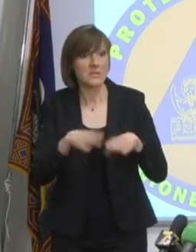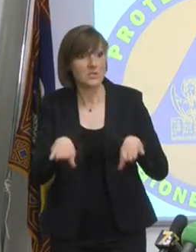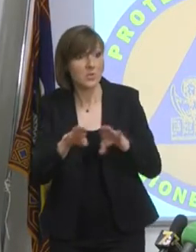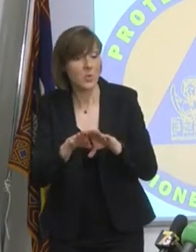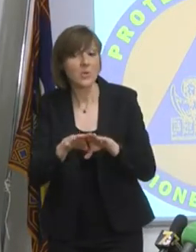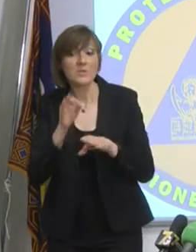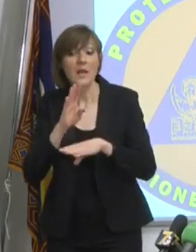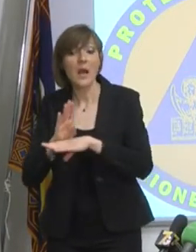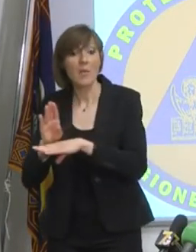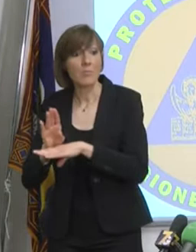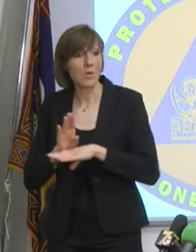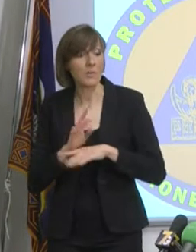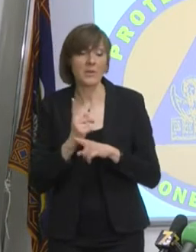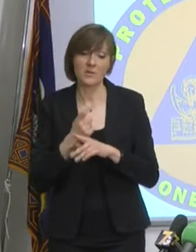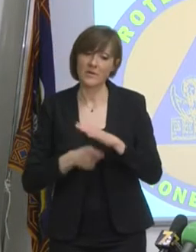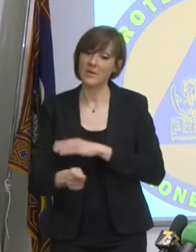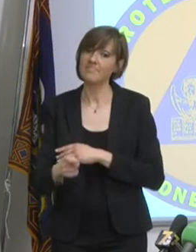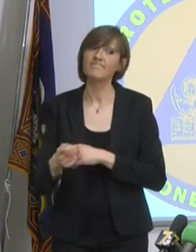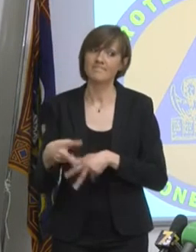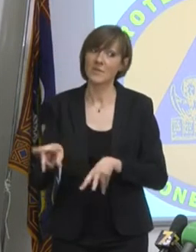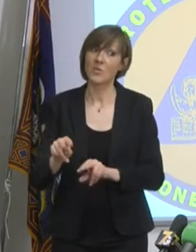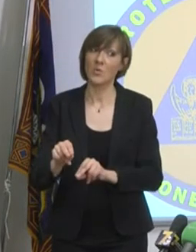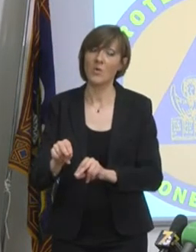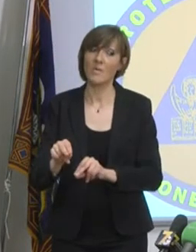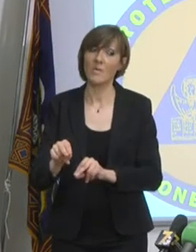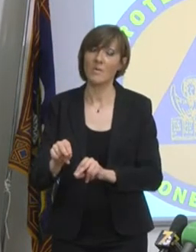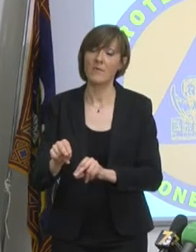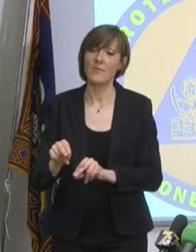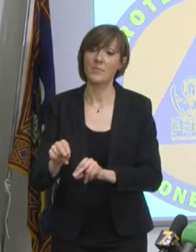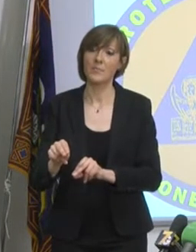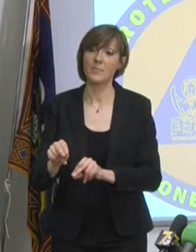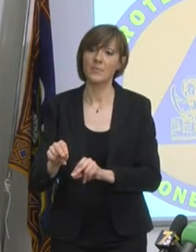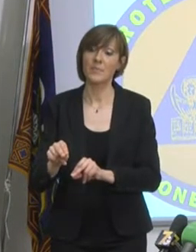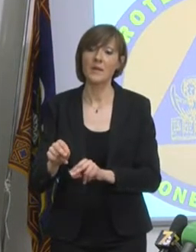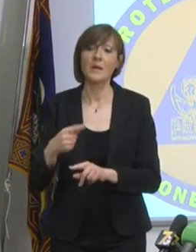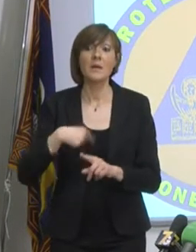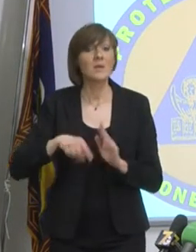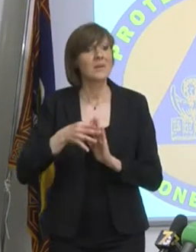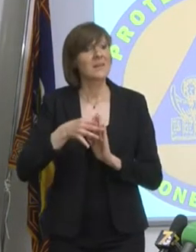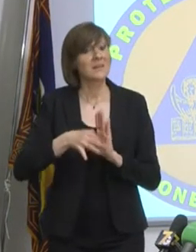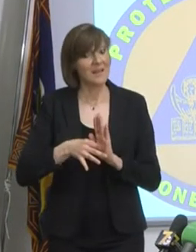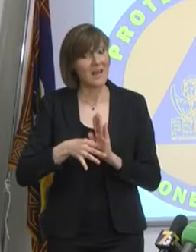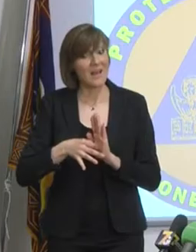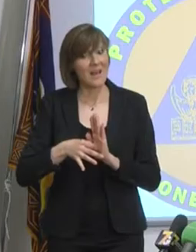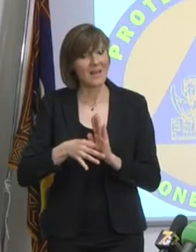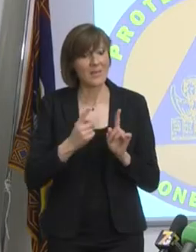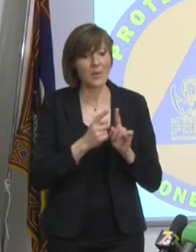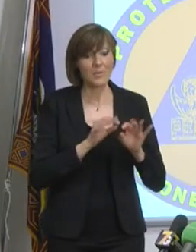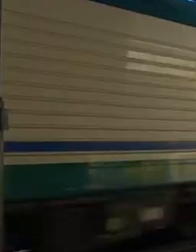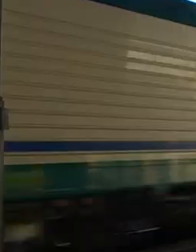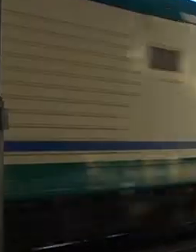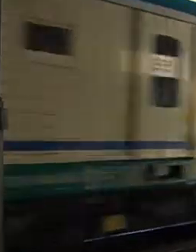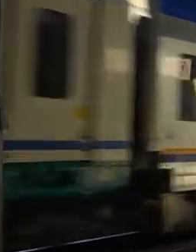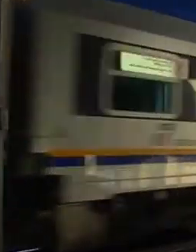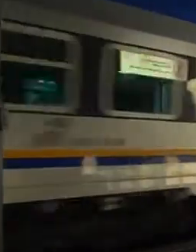gli abbonamenti verranno rimborsati. Stiamo definendo i criteri perché a livello nazionale li stanno